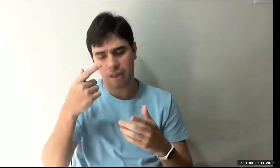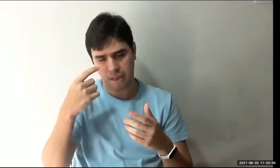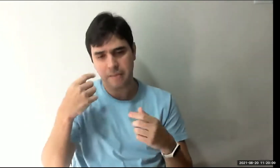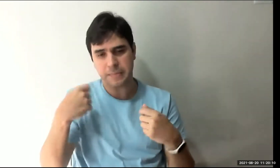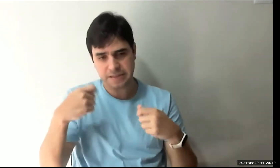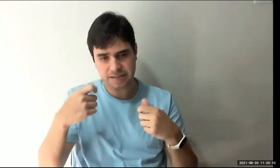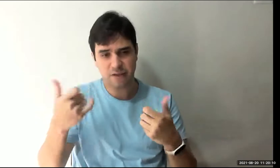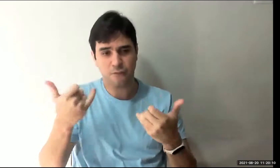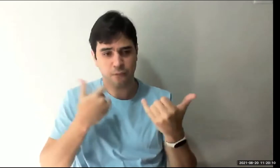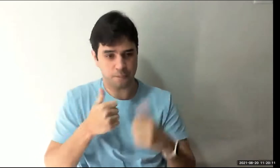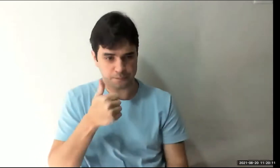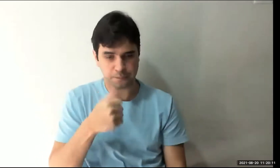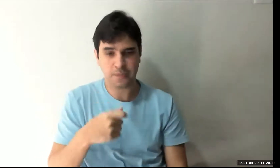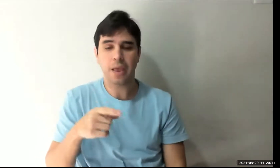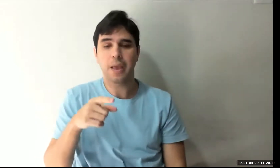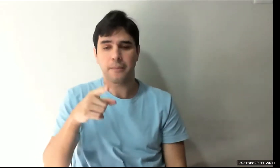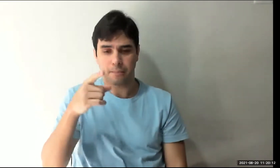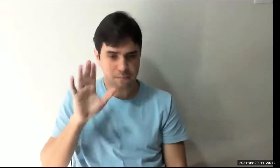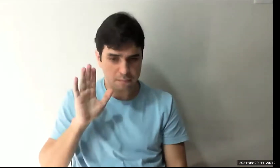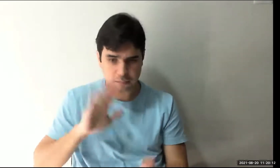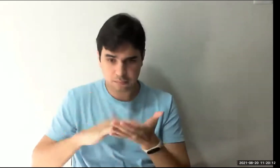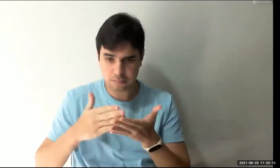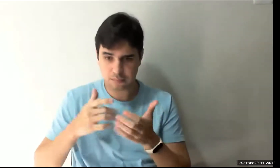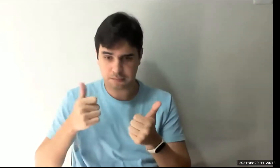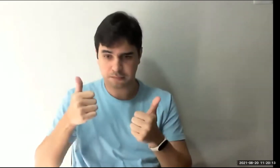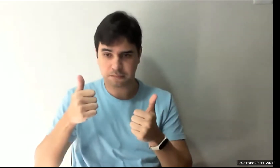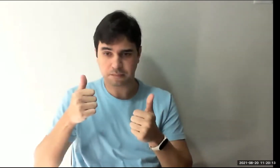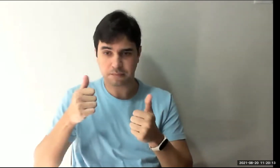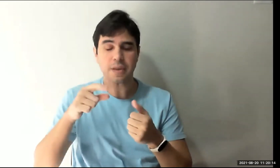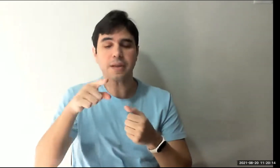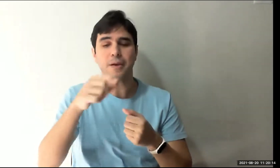Certo, eu agradeço e concordo. Eu agradeço por essas informações, tá, Marcos?